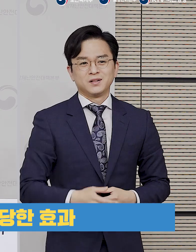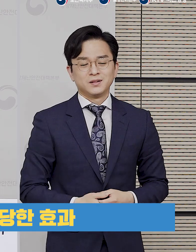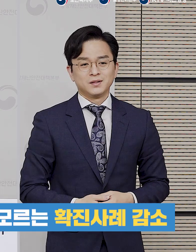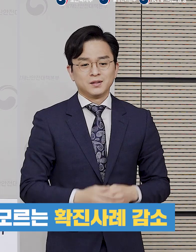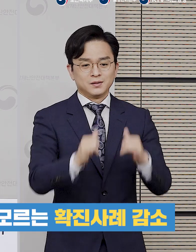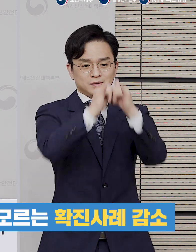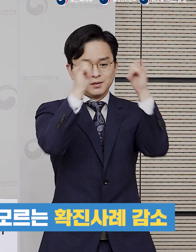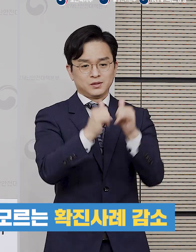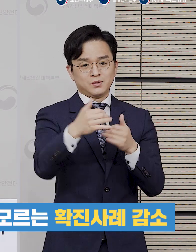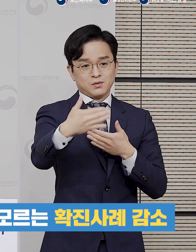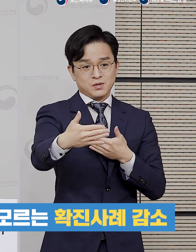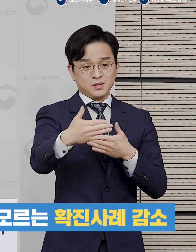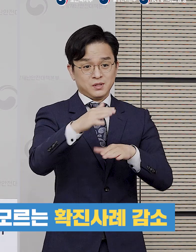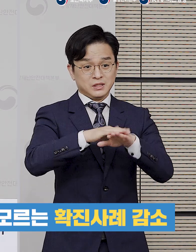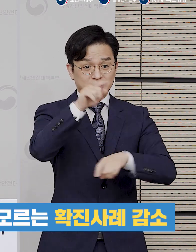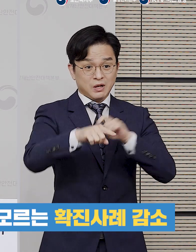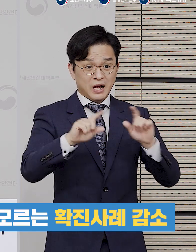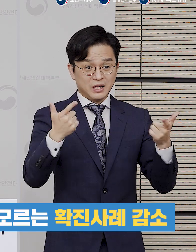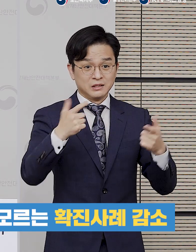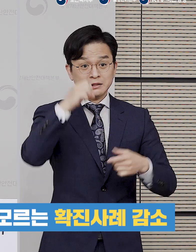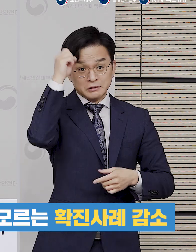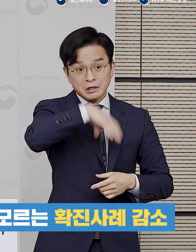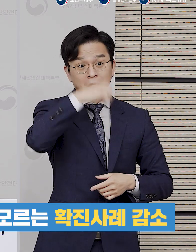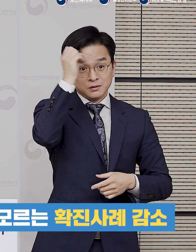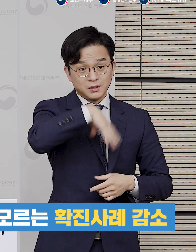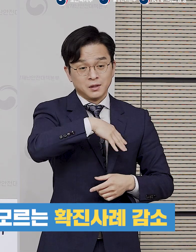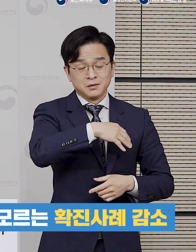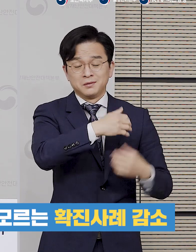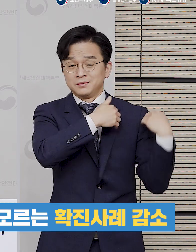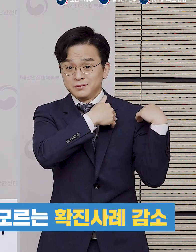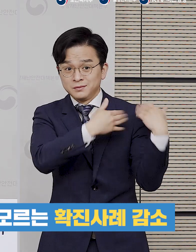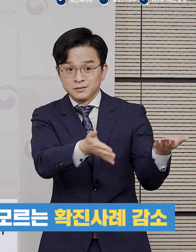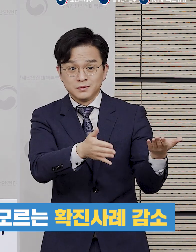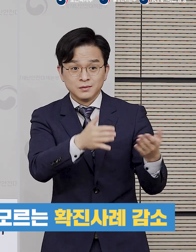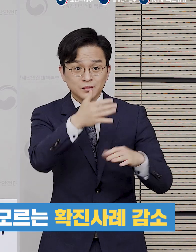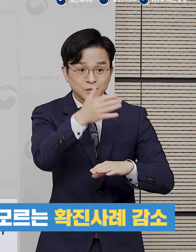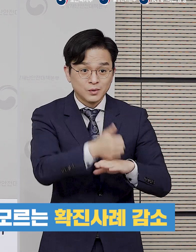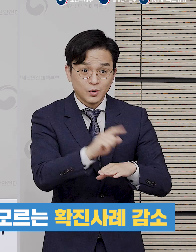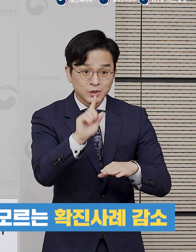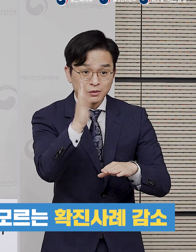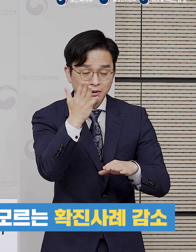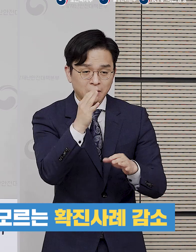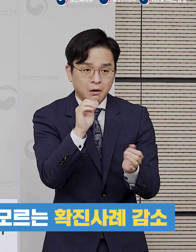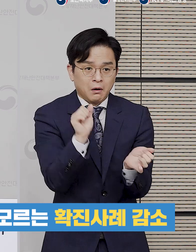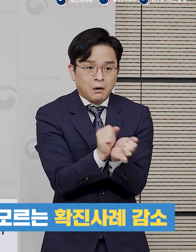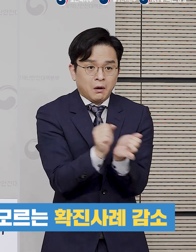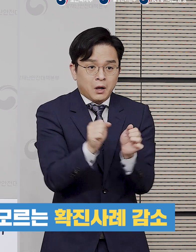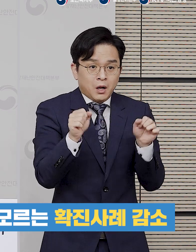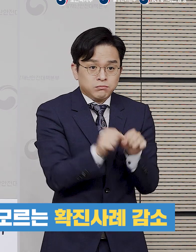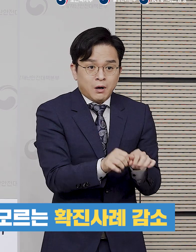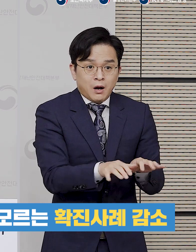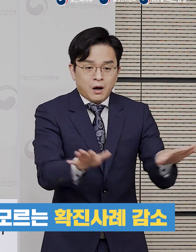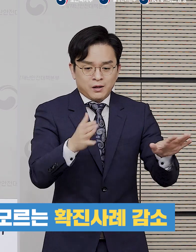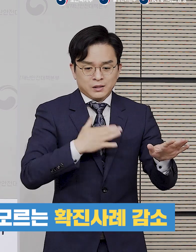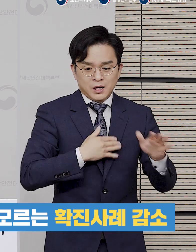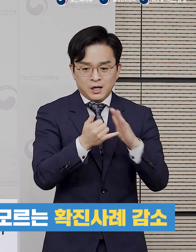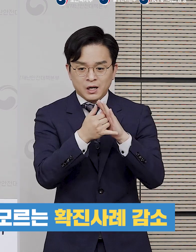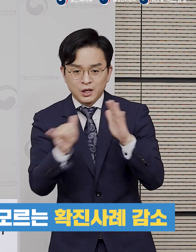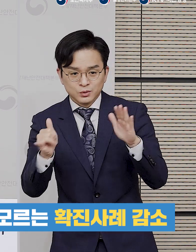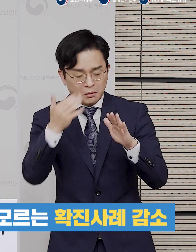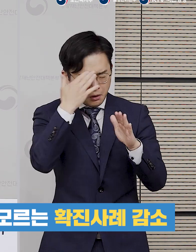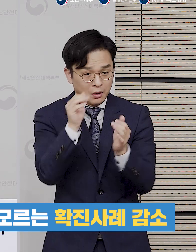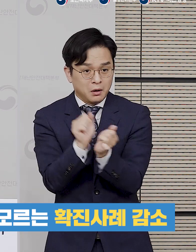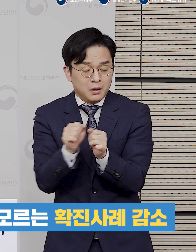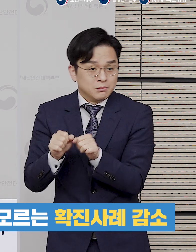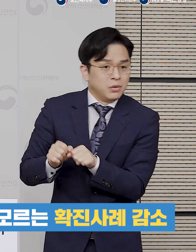분석됩니다. 사회적 거리두기를 실천하지 않았다면 대량의 집단 감염이나 2차, 3차 감염으로 이어질